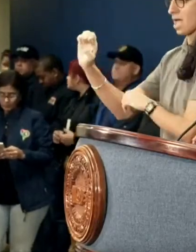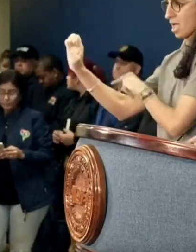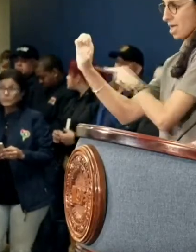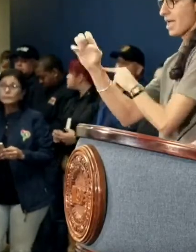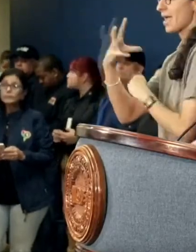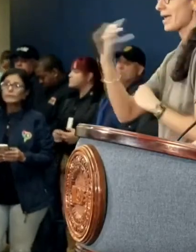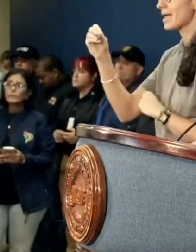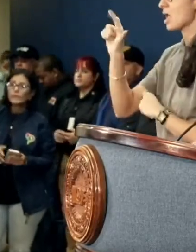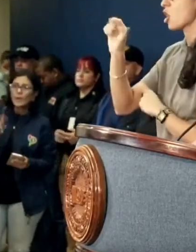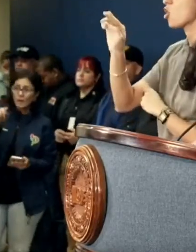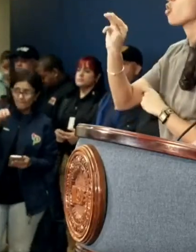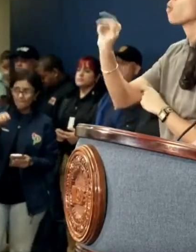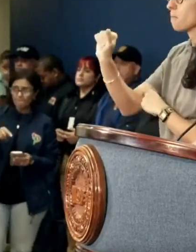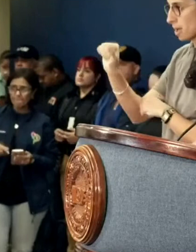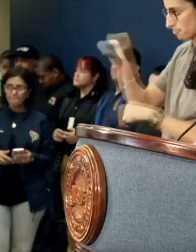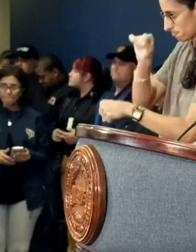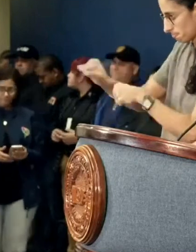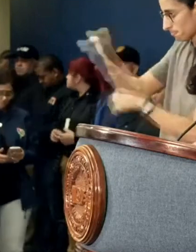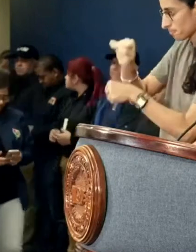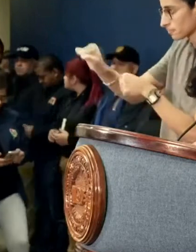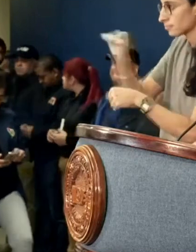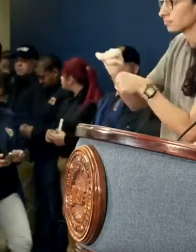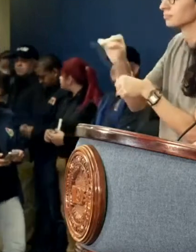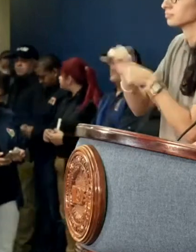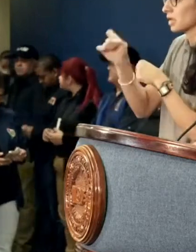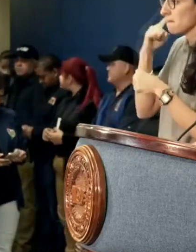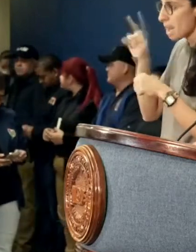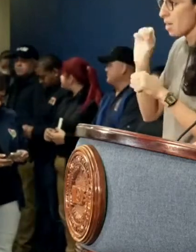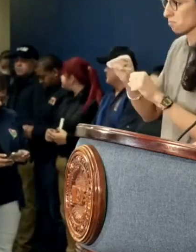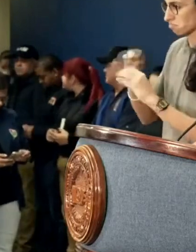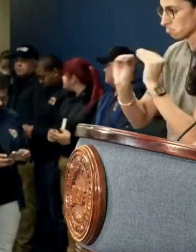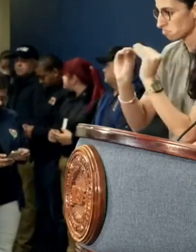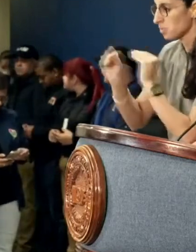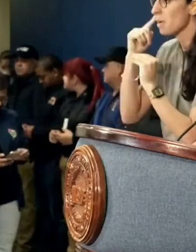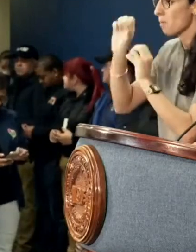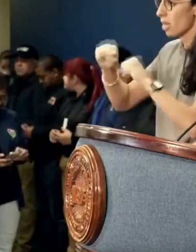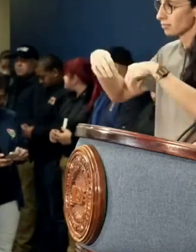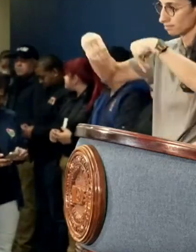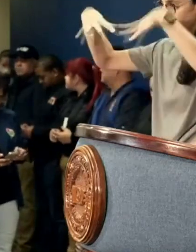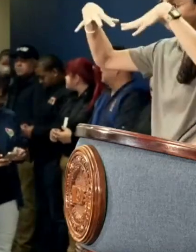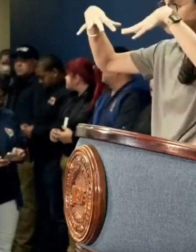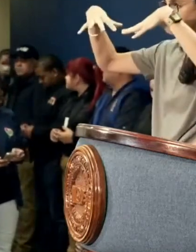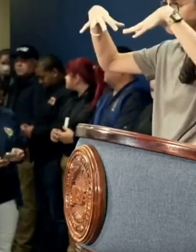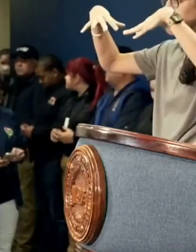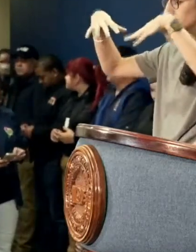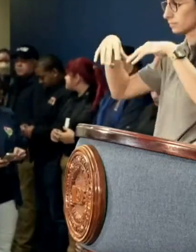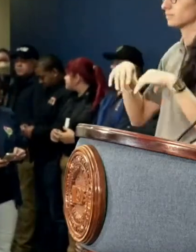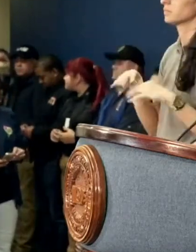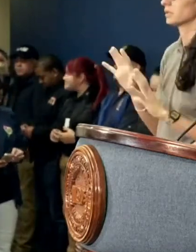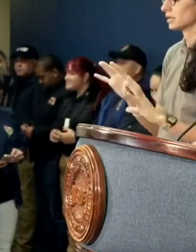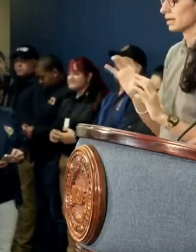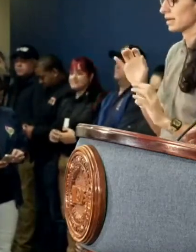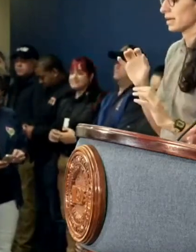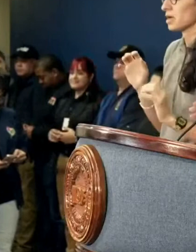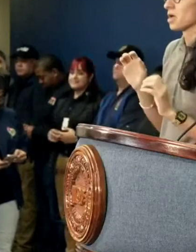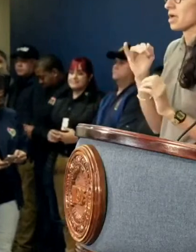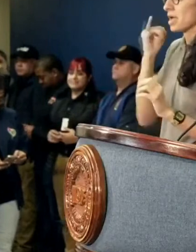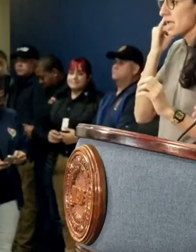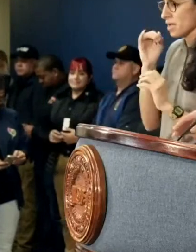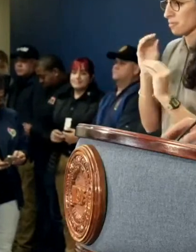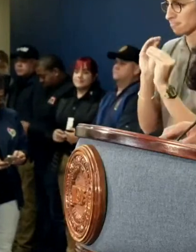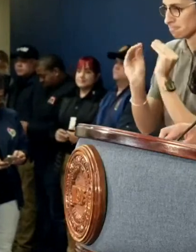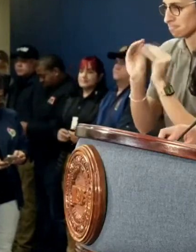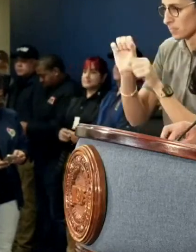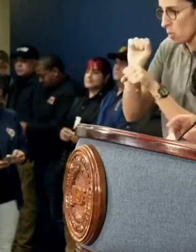como Luma están trabajando para ir energizando la mayor cantidad de abonados posible según se vayan haciendo